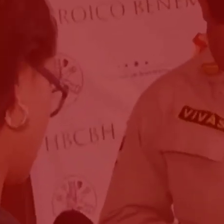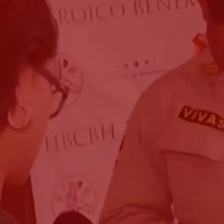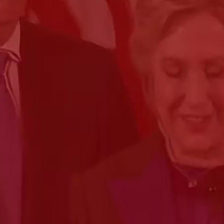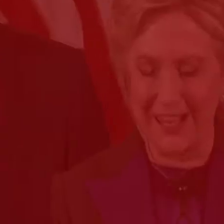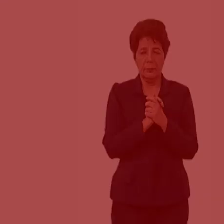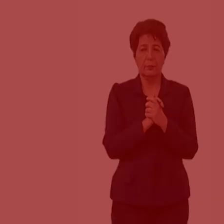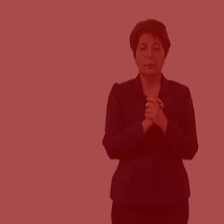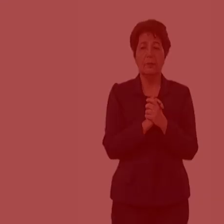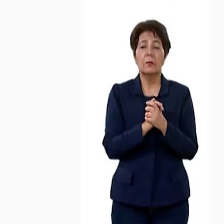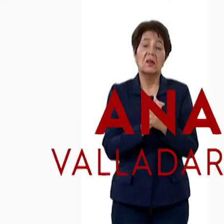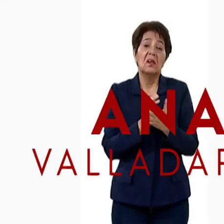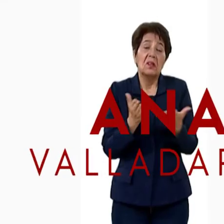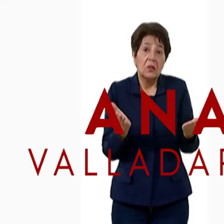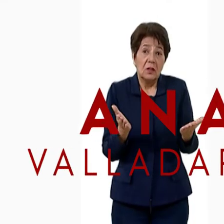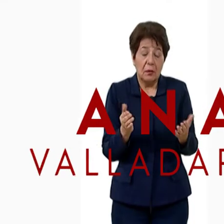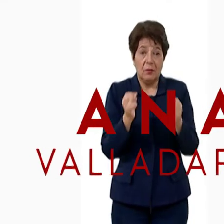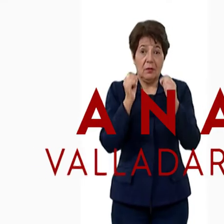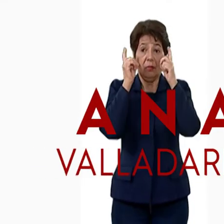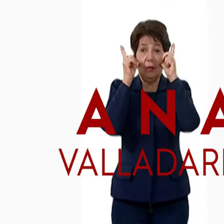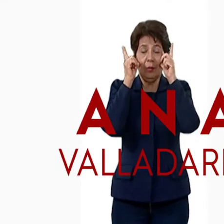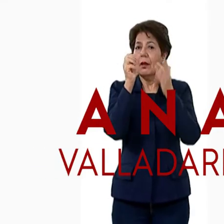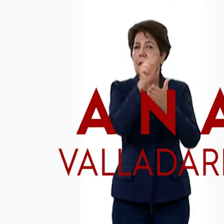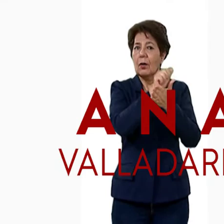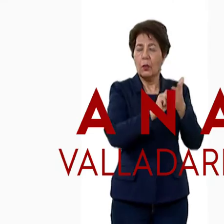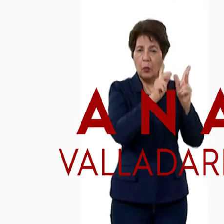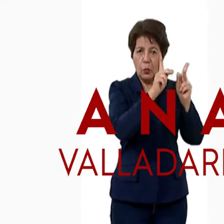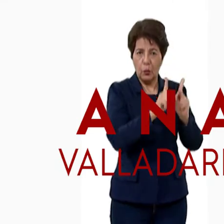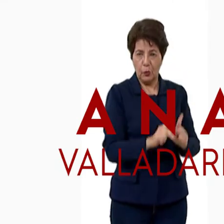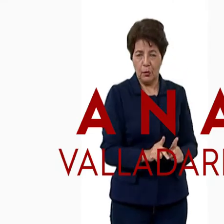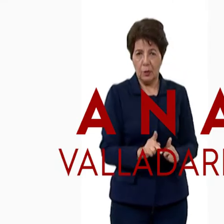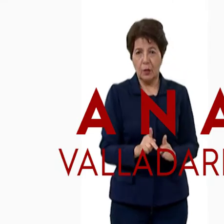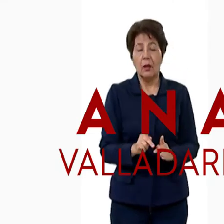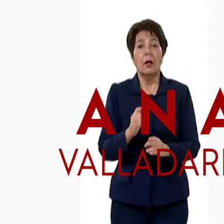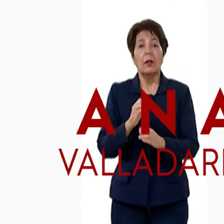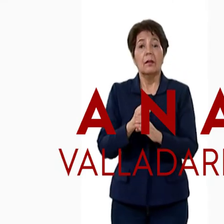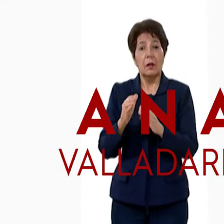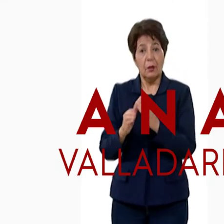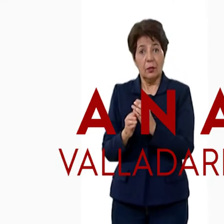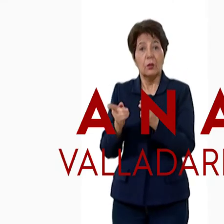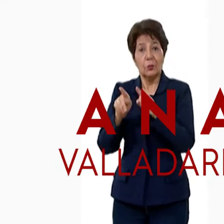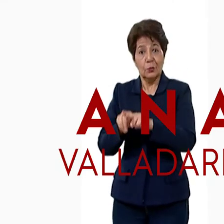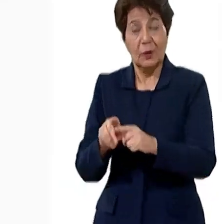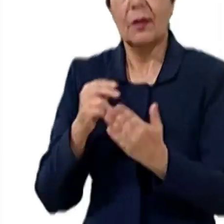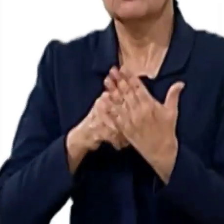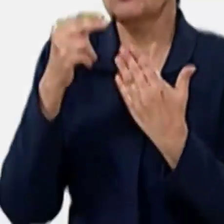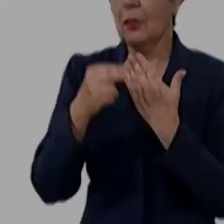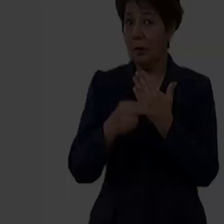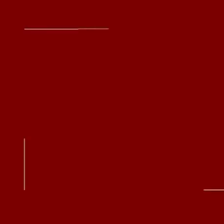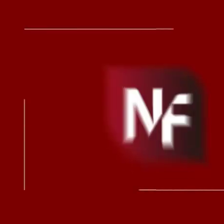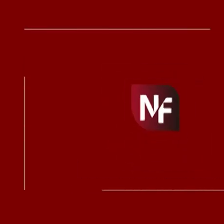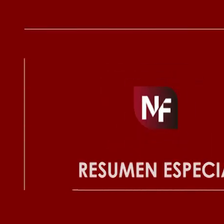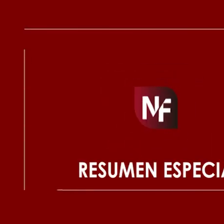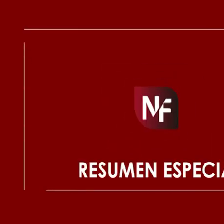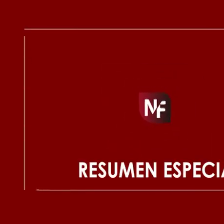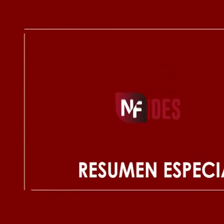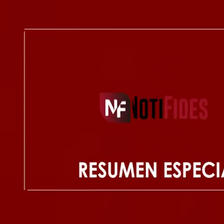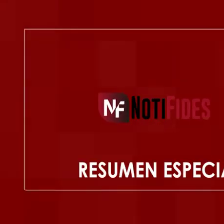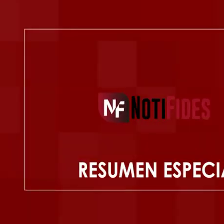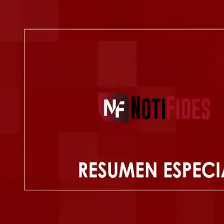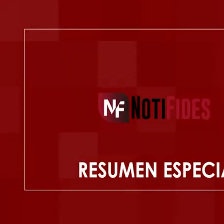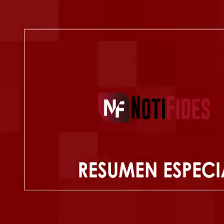presentado por anna valladares intérprete en lenguaje de señas para nuestros hermanos sordos